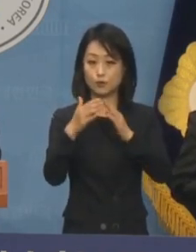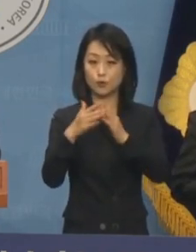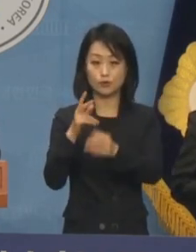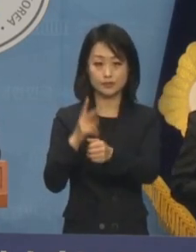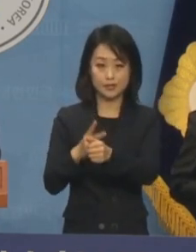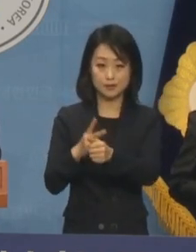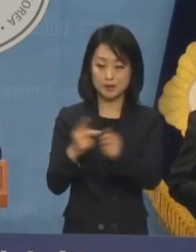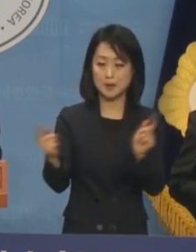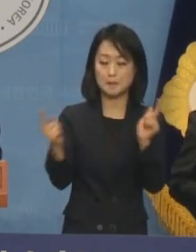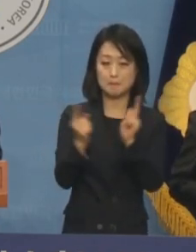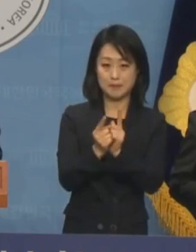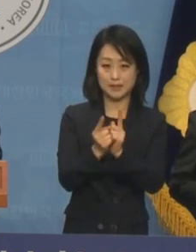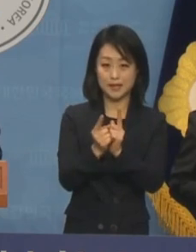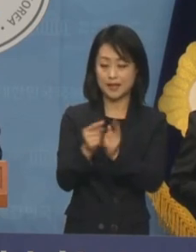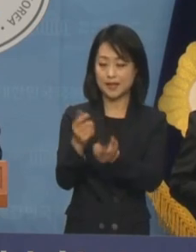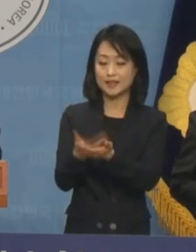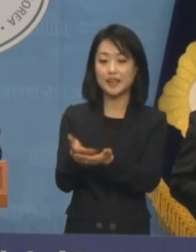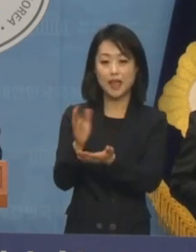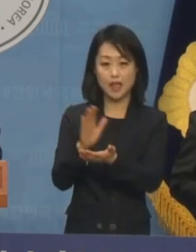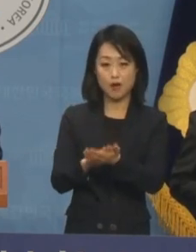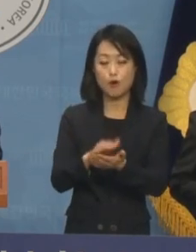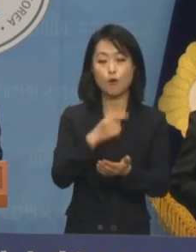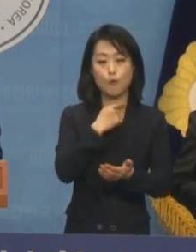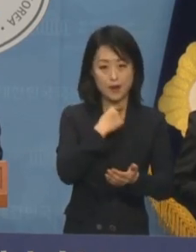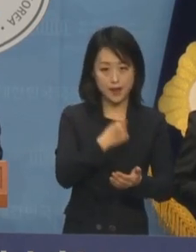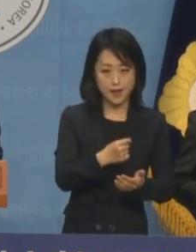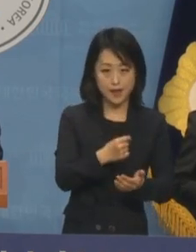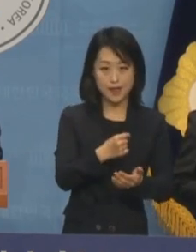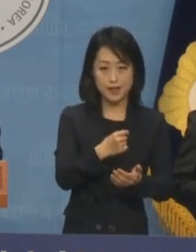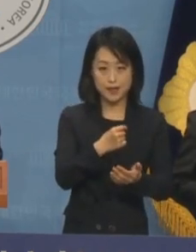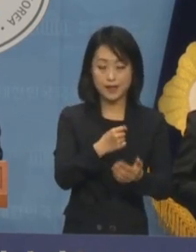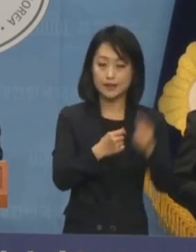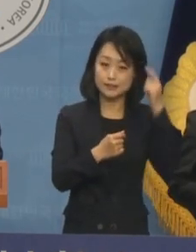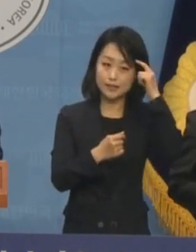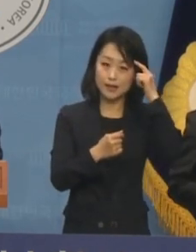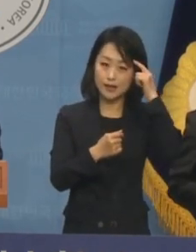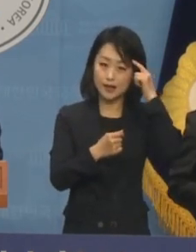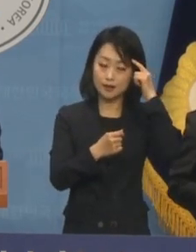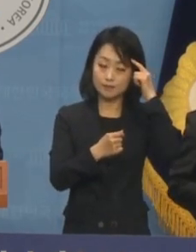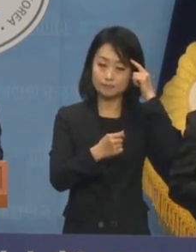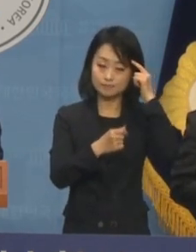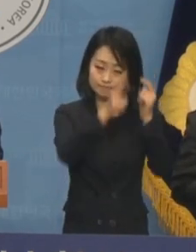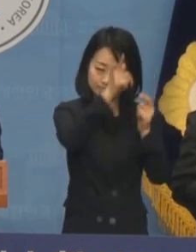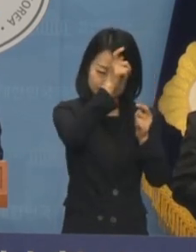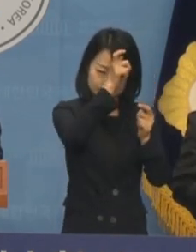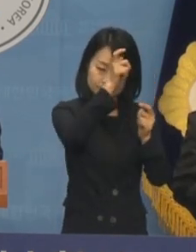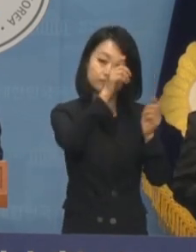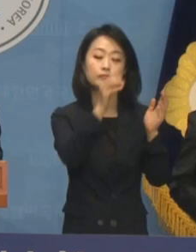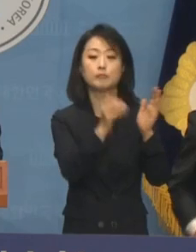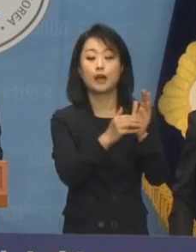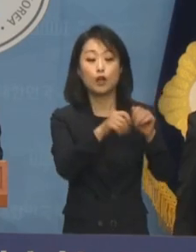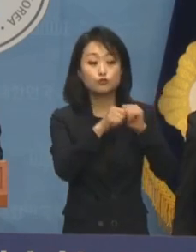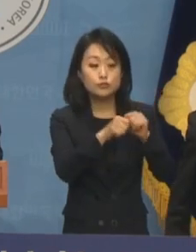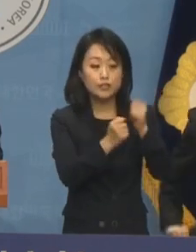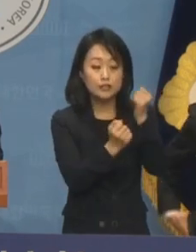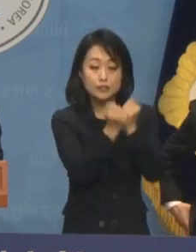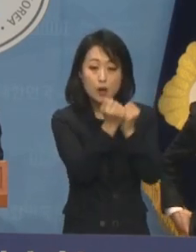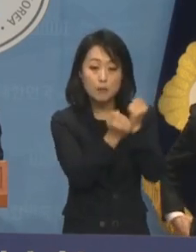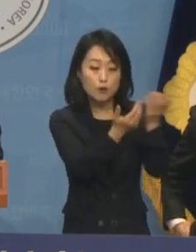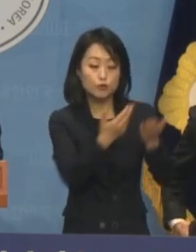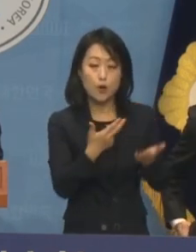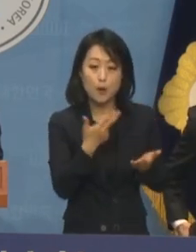나서달라, 의료개혁의 의지는 변함없다는 입장만 되풀이하면서 구체적인 해법